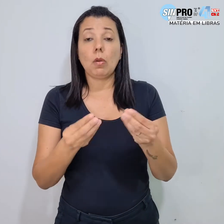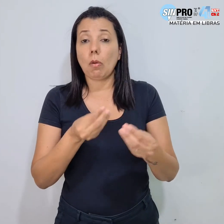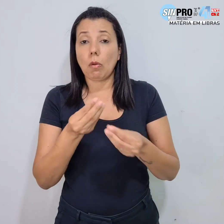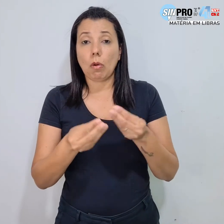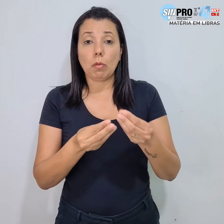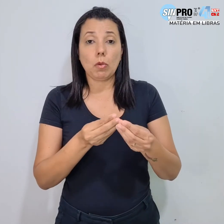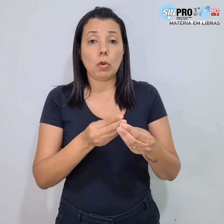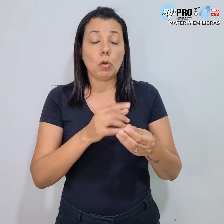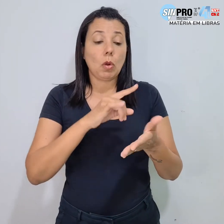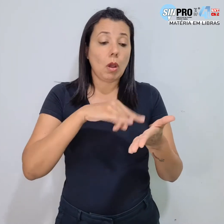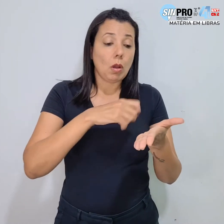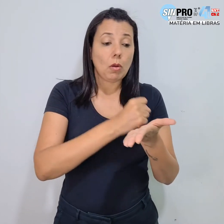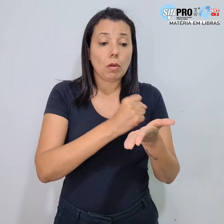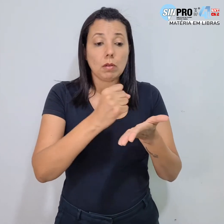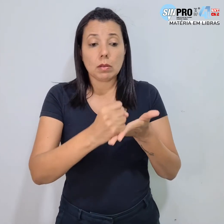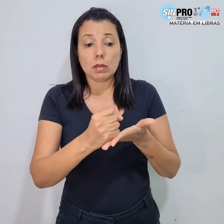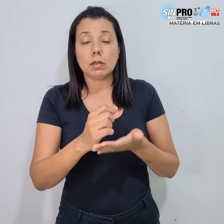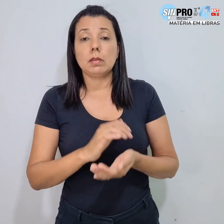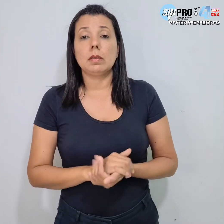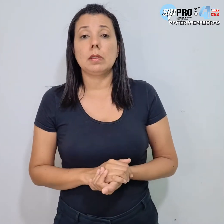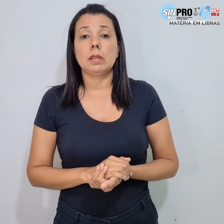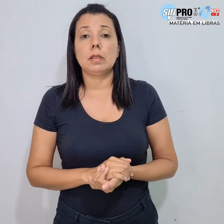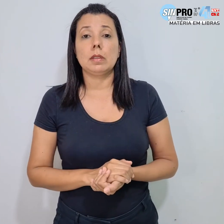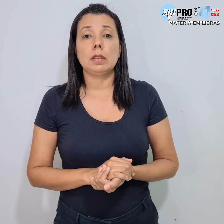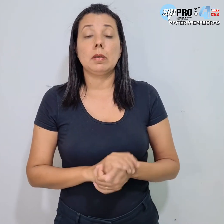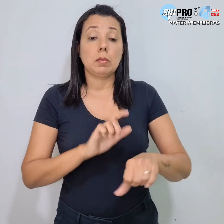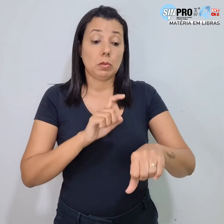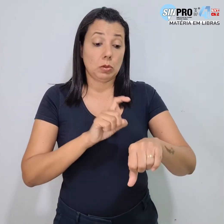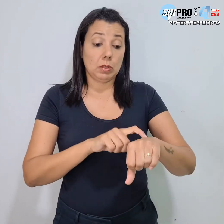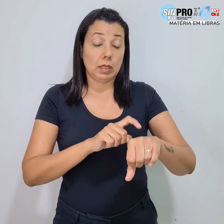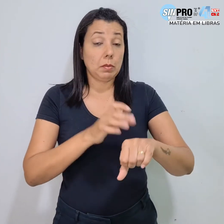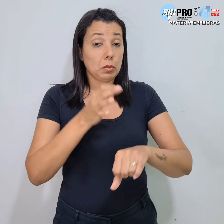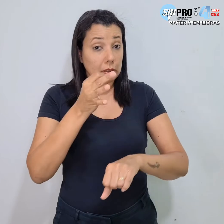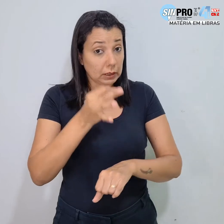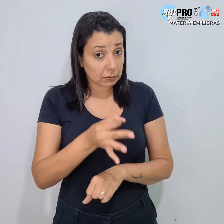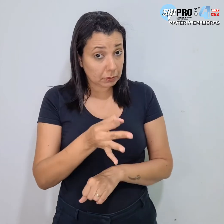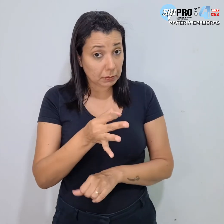seja por meio de contratos por tempo determinado,